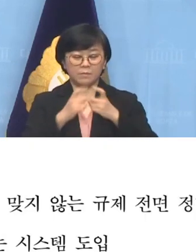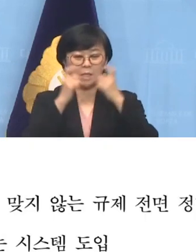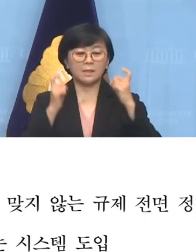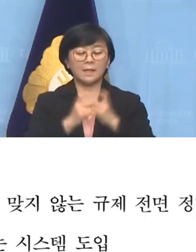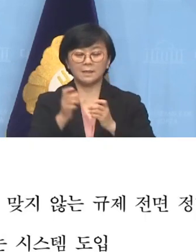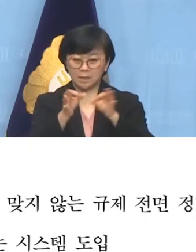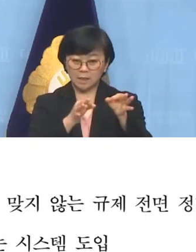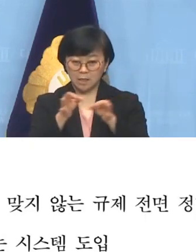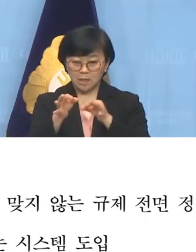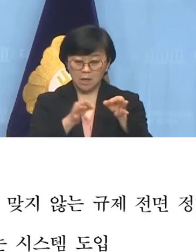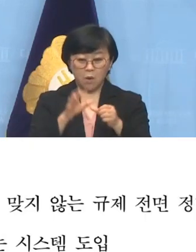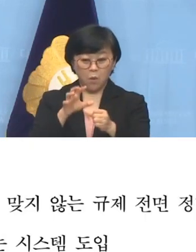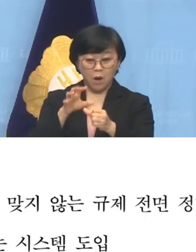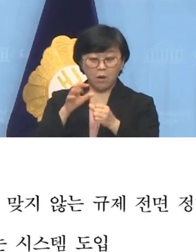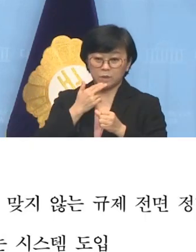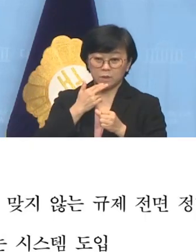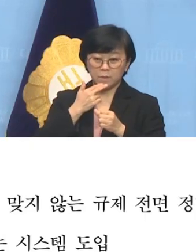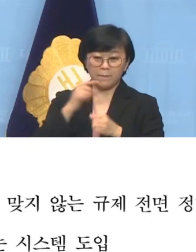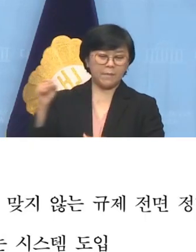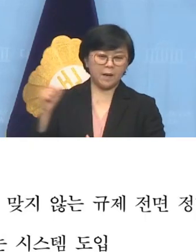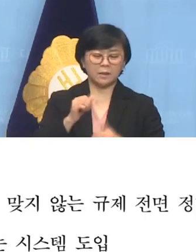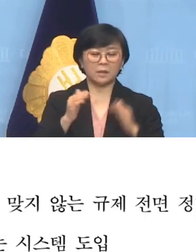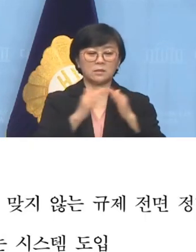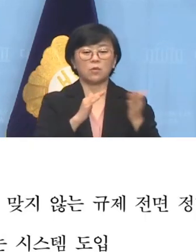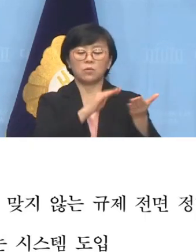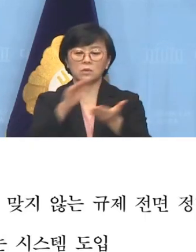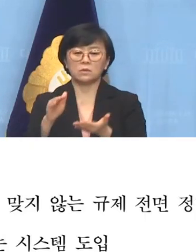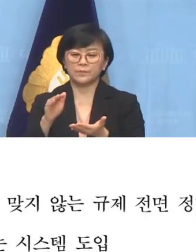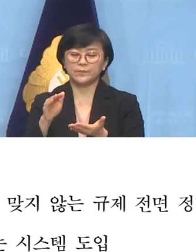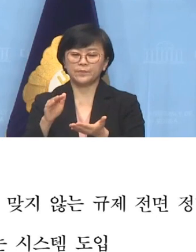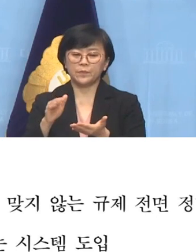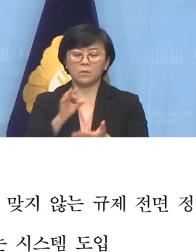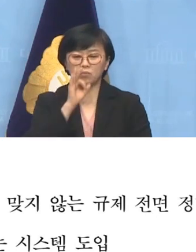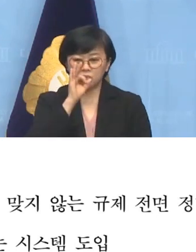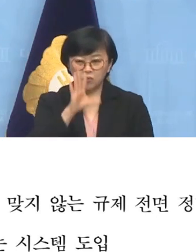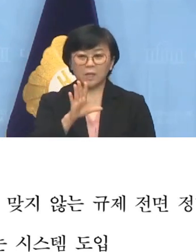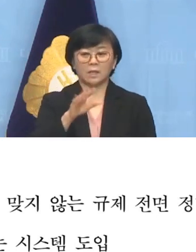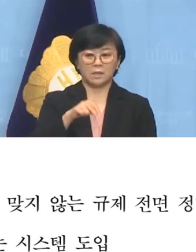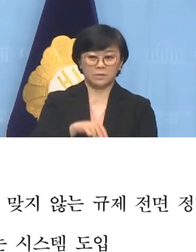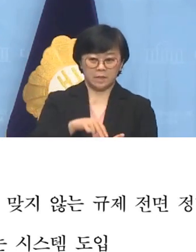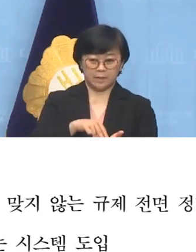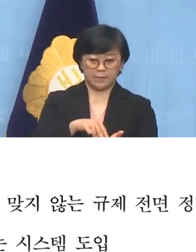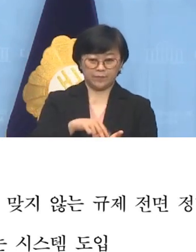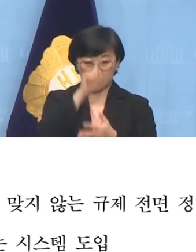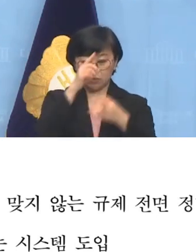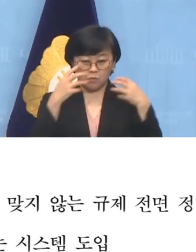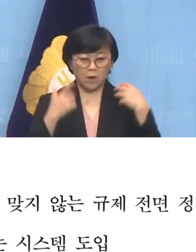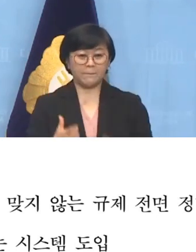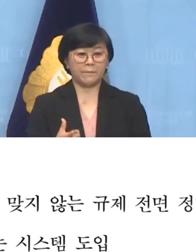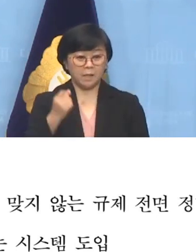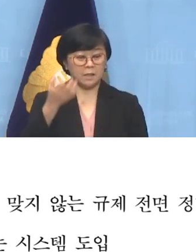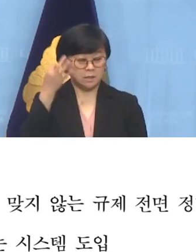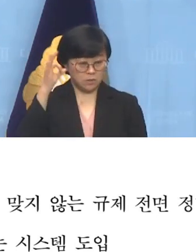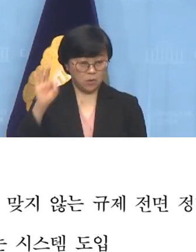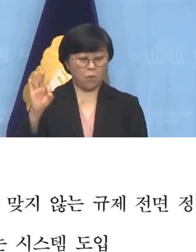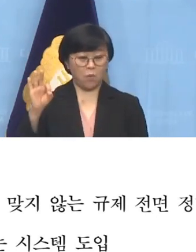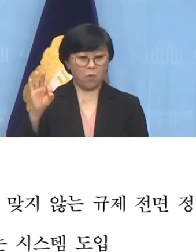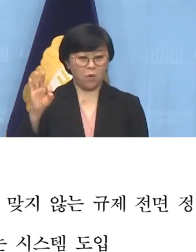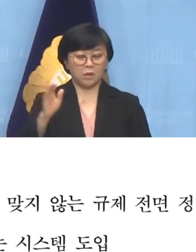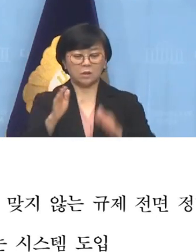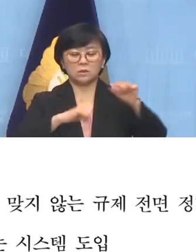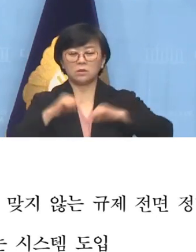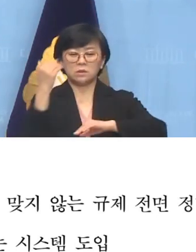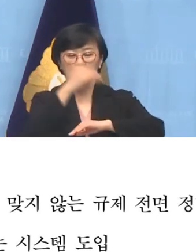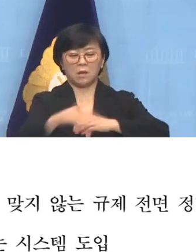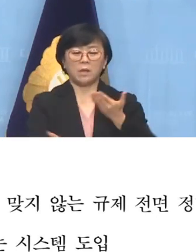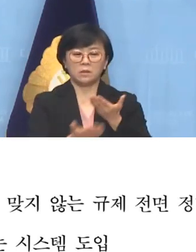민간 시장에 활력을 이용하지 않고는 빠른 속도로 주택 공급하는 것이 불가능하다라고 하는 사실을 이 정부가 빨리 인정하고